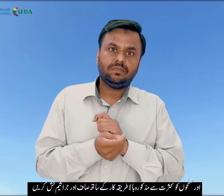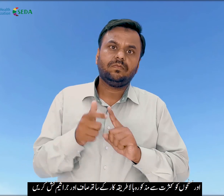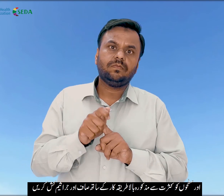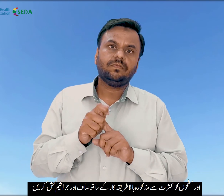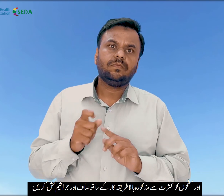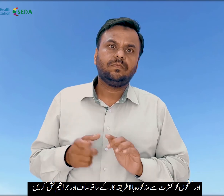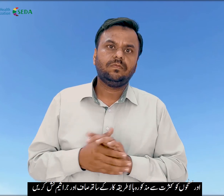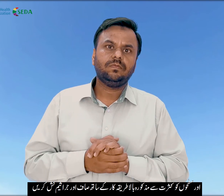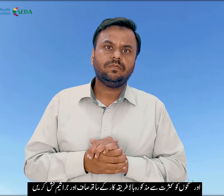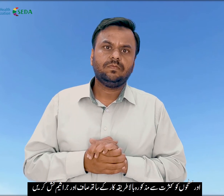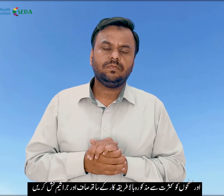کریں۔